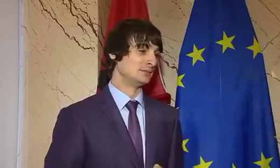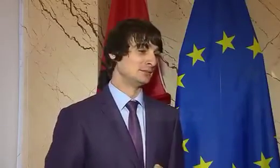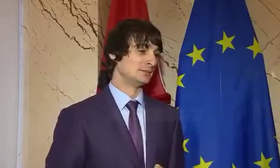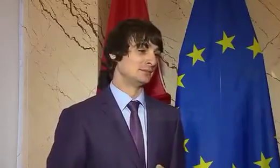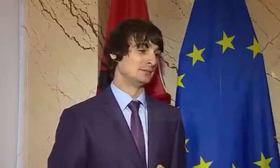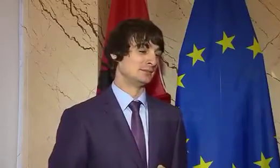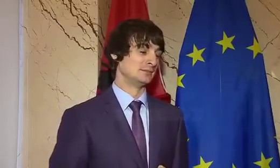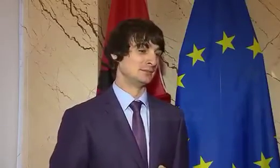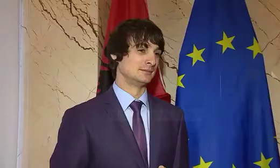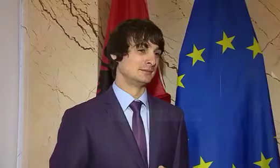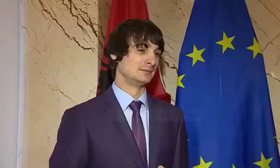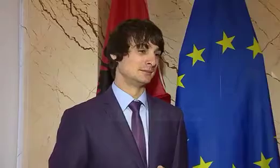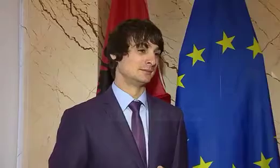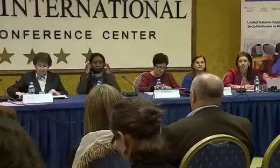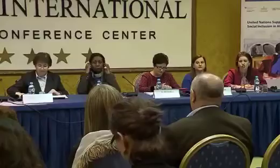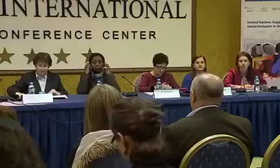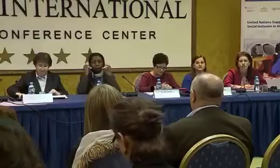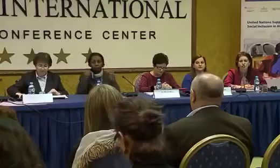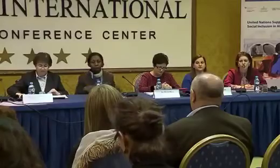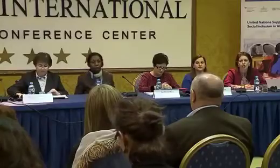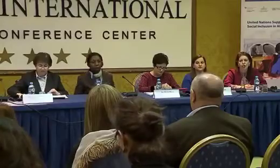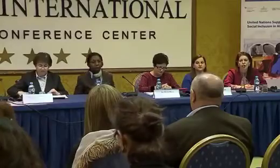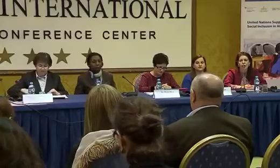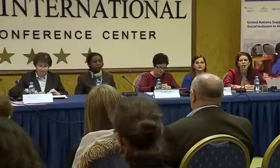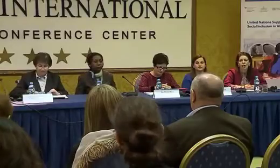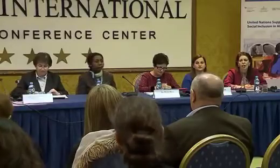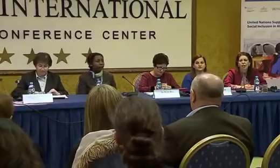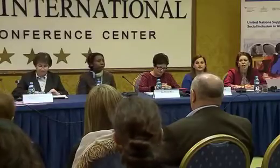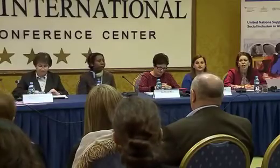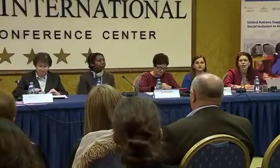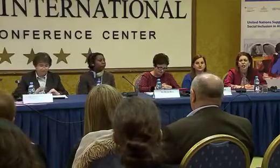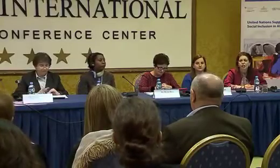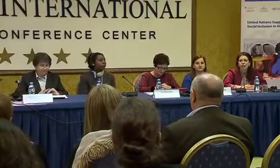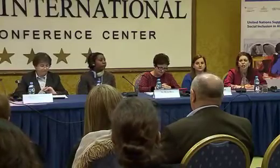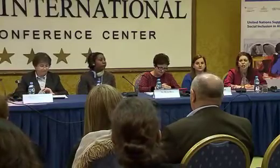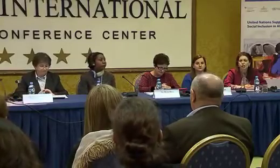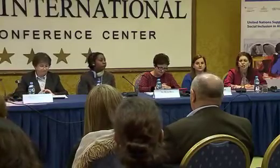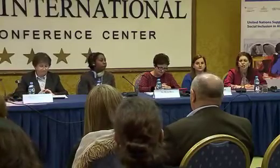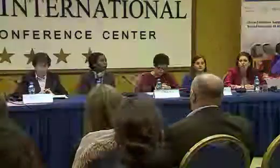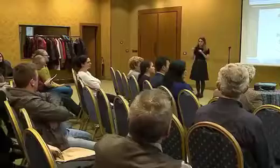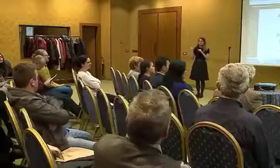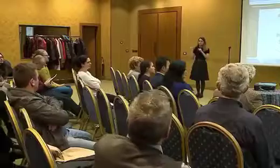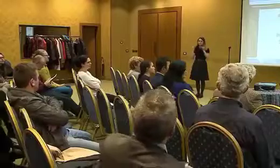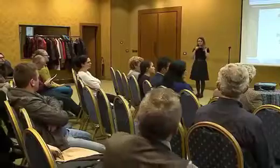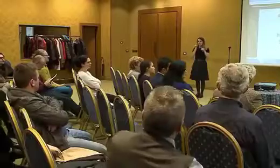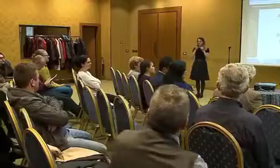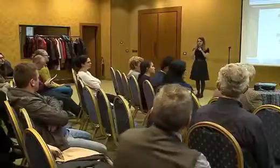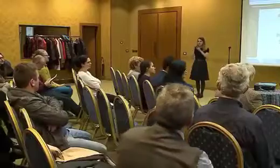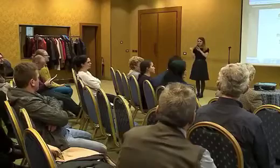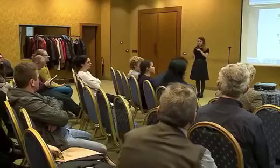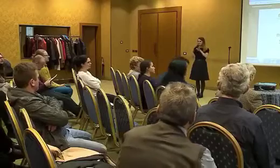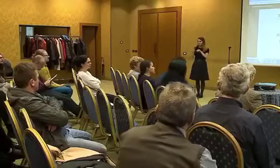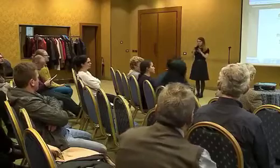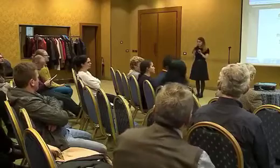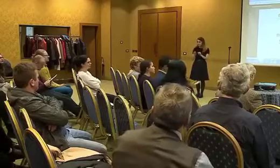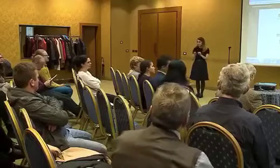shërbim ofrohet falas, pra nga shteti. Rrëfimi personal i Florianit përkon edhe me konkluzionet e arritura në studimin për personat që nuk dëgjojnë në